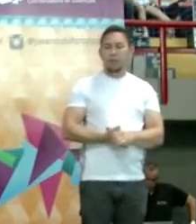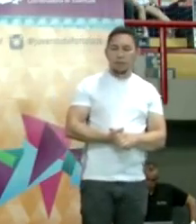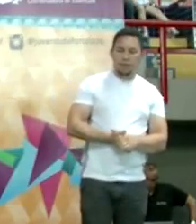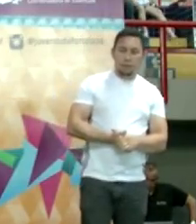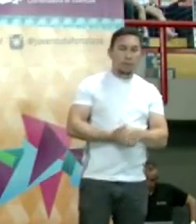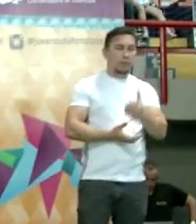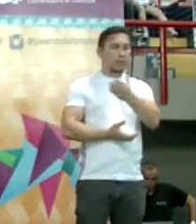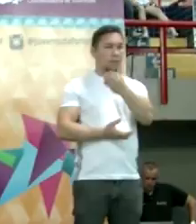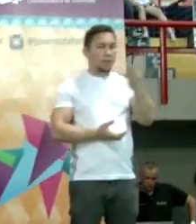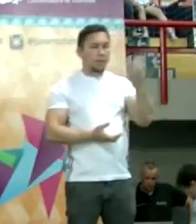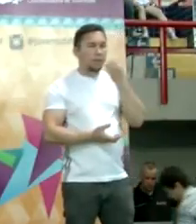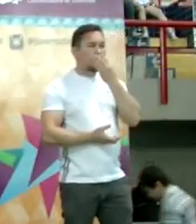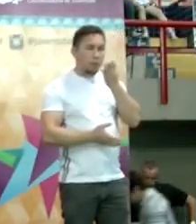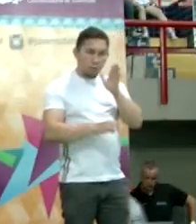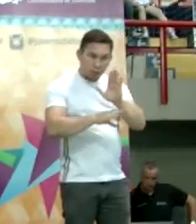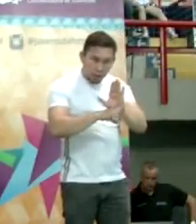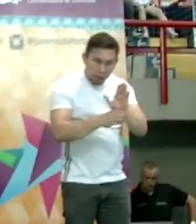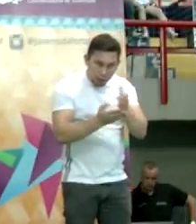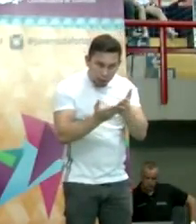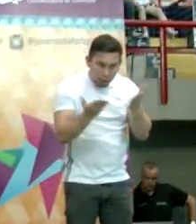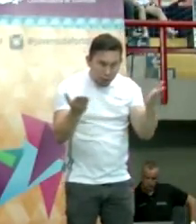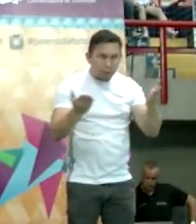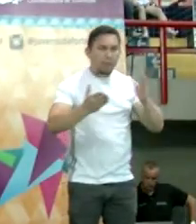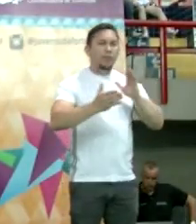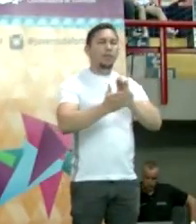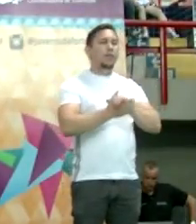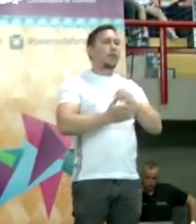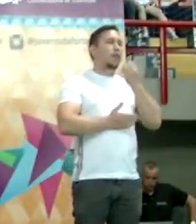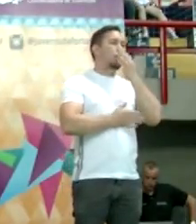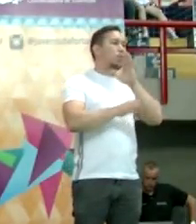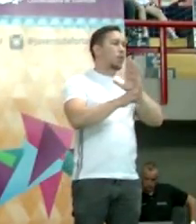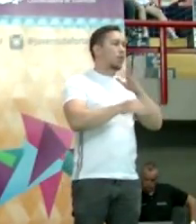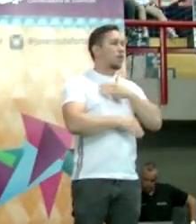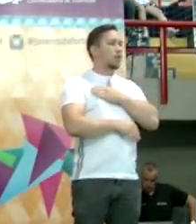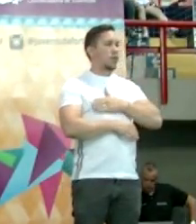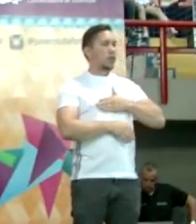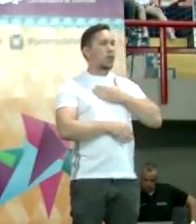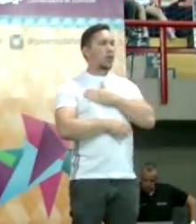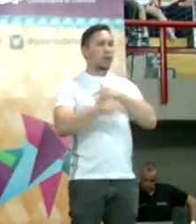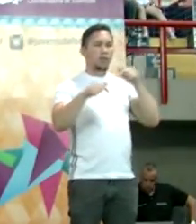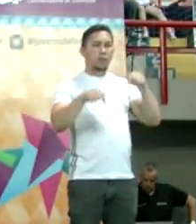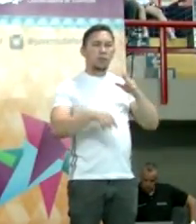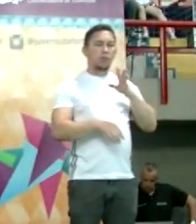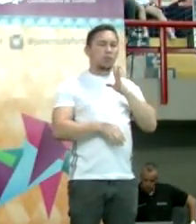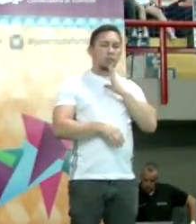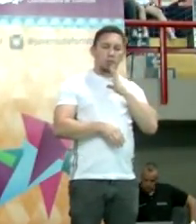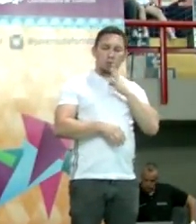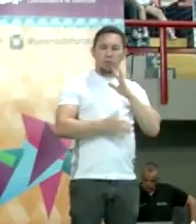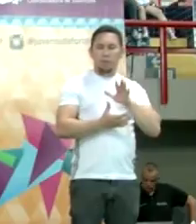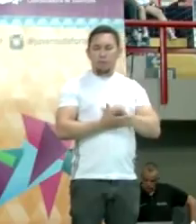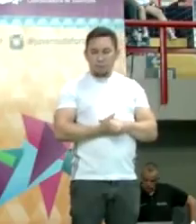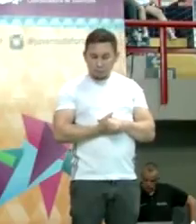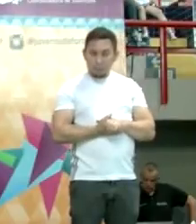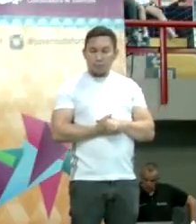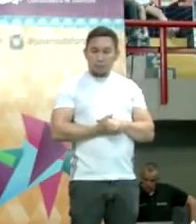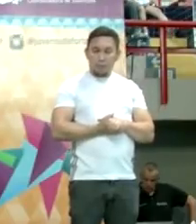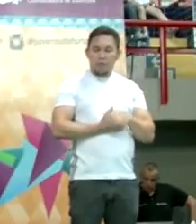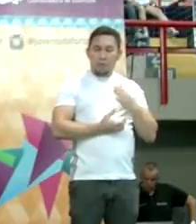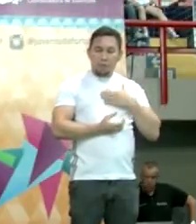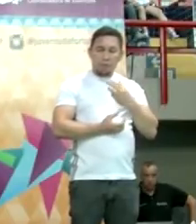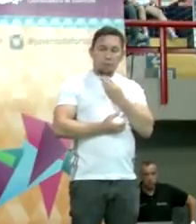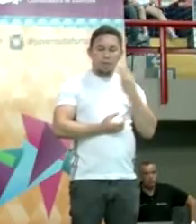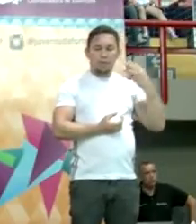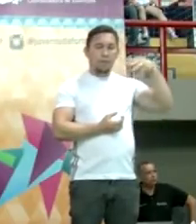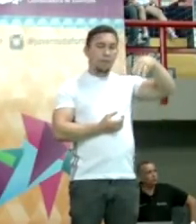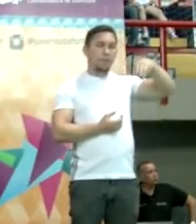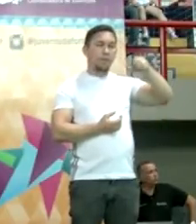Bem, meus queridos, boa tarde. Boa tarde, é uma satisfação estar aqui com vocês. Para quem não me conhece, meu nome é Michael Victor, sou professor